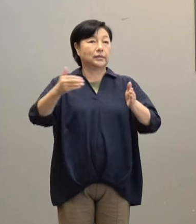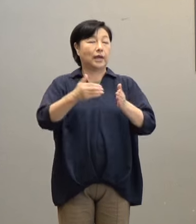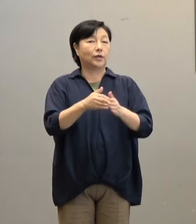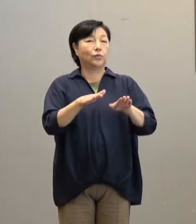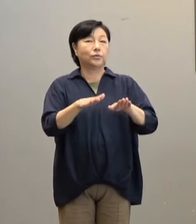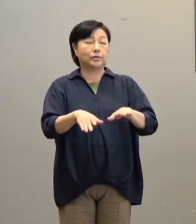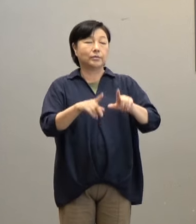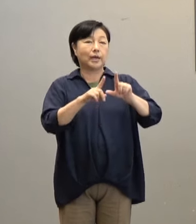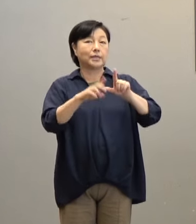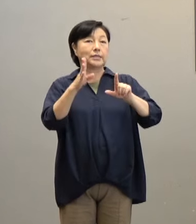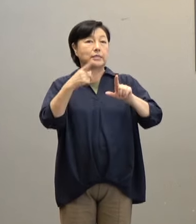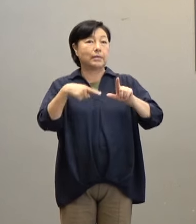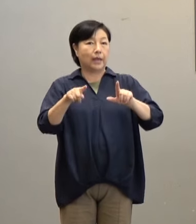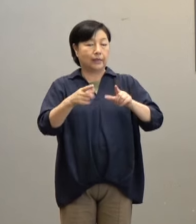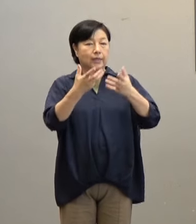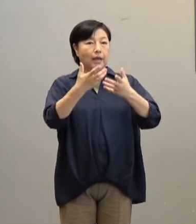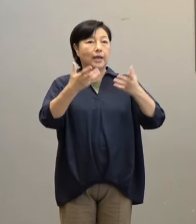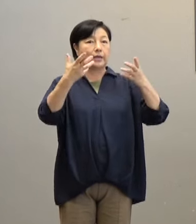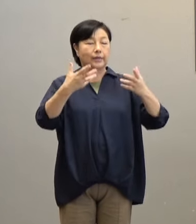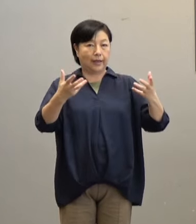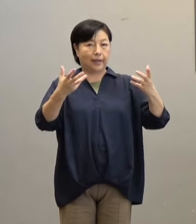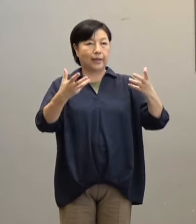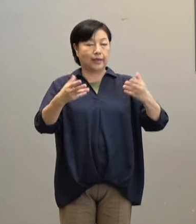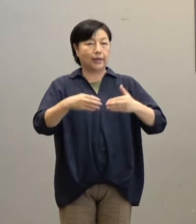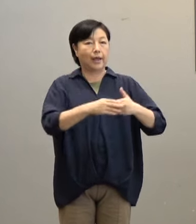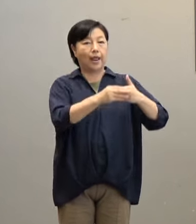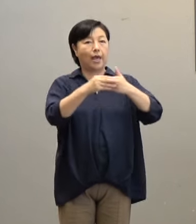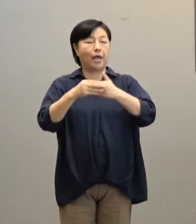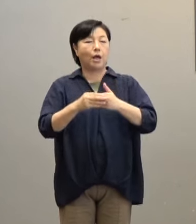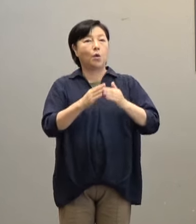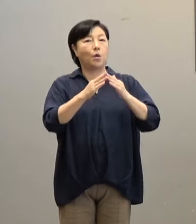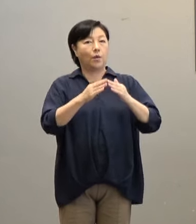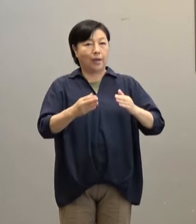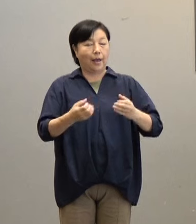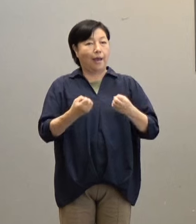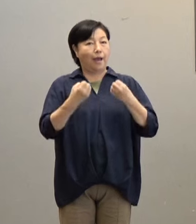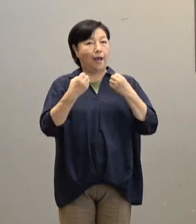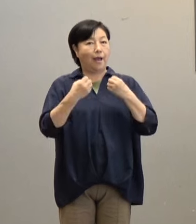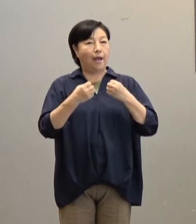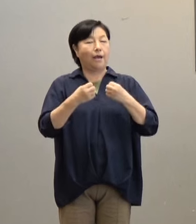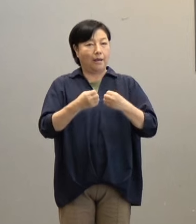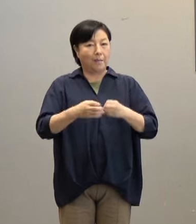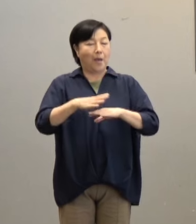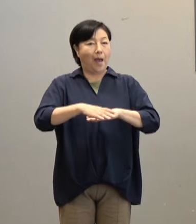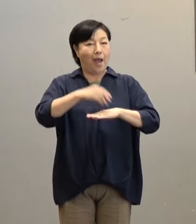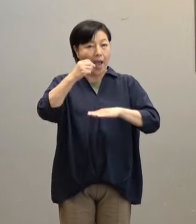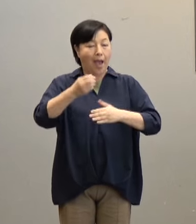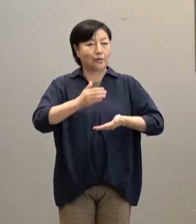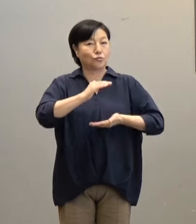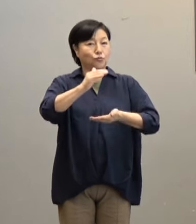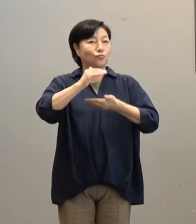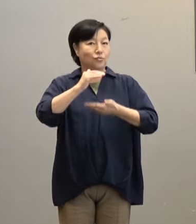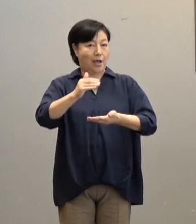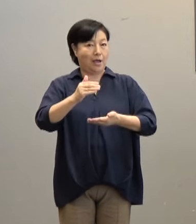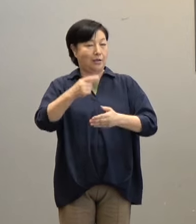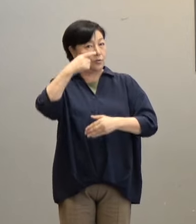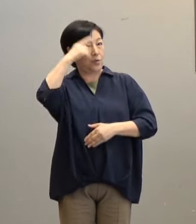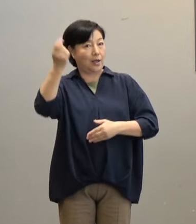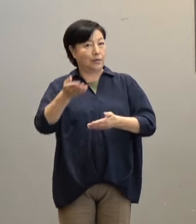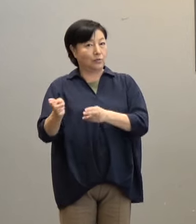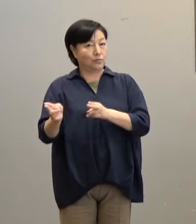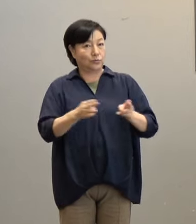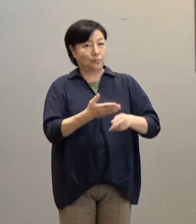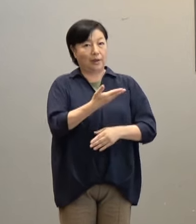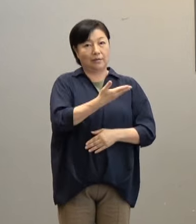日は千葉県果樹園芸組合連合会様に初出荷をされた梨をご用意いただきましたので、記者の皆